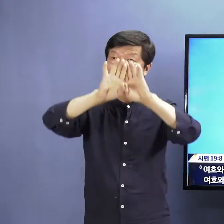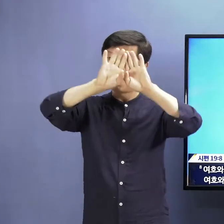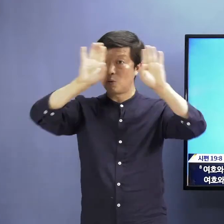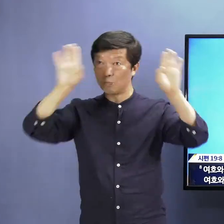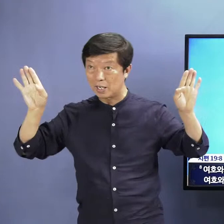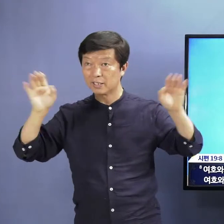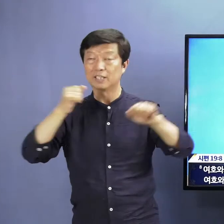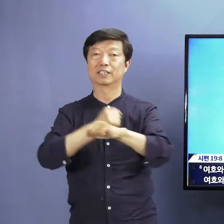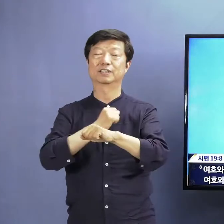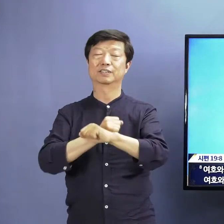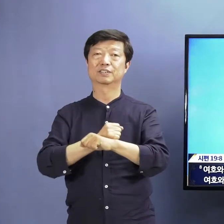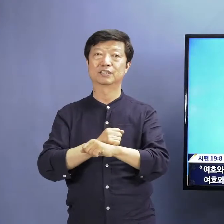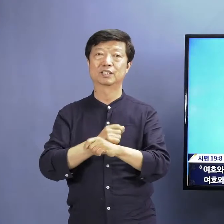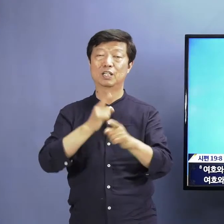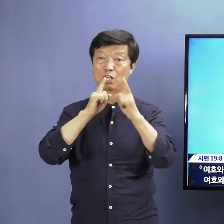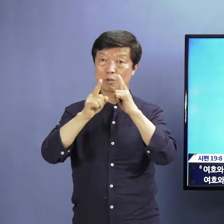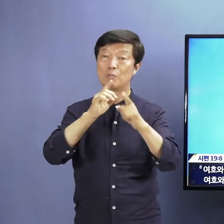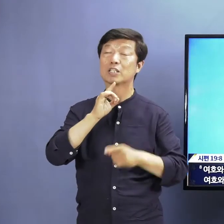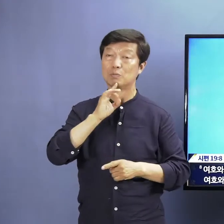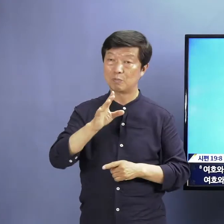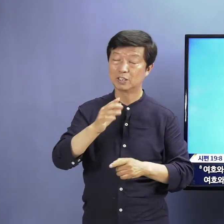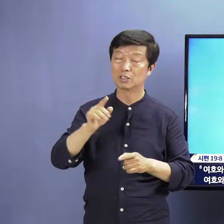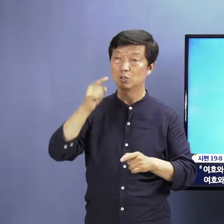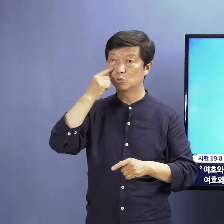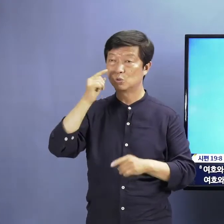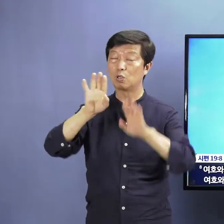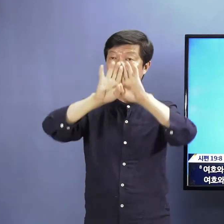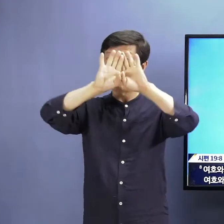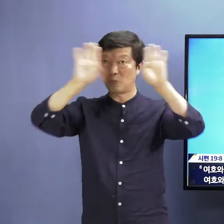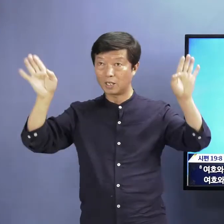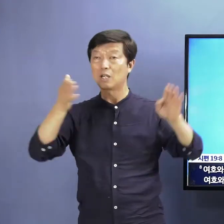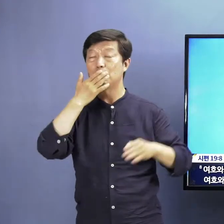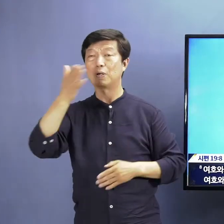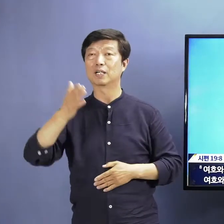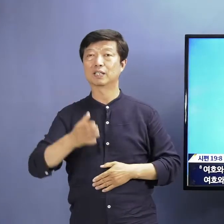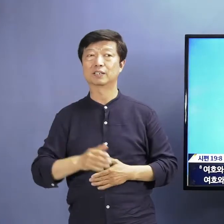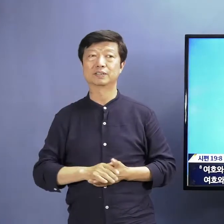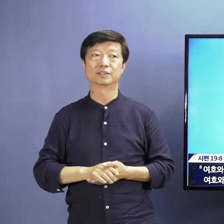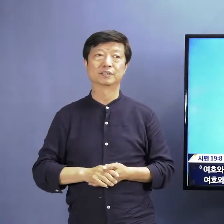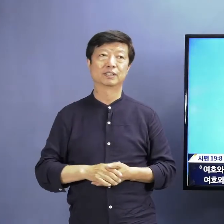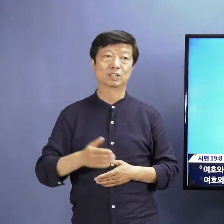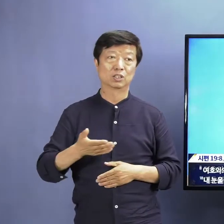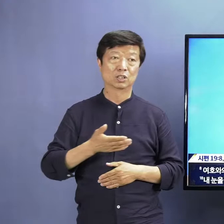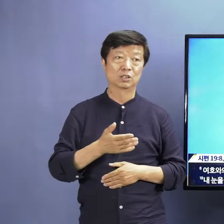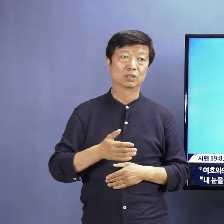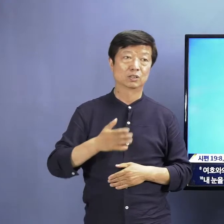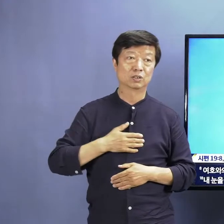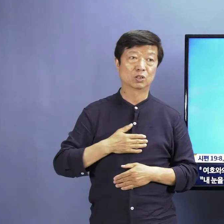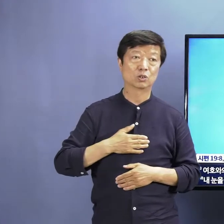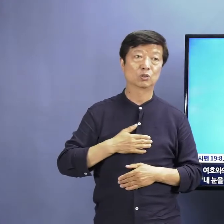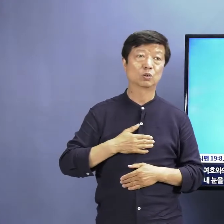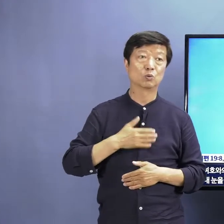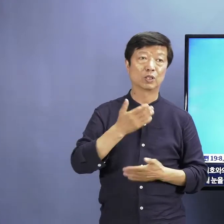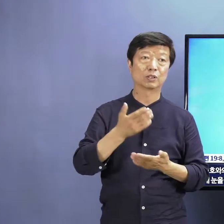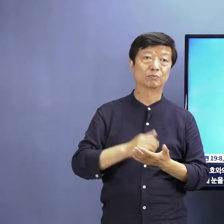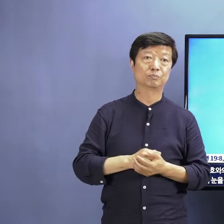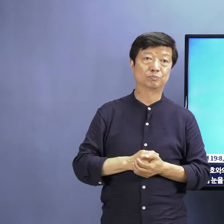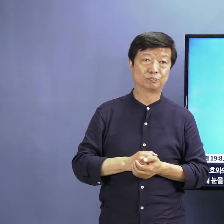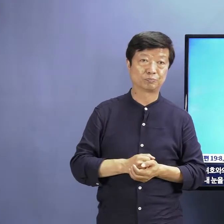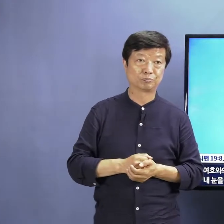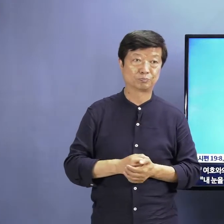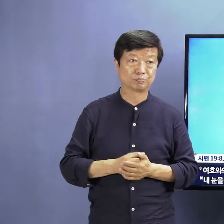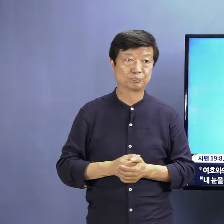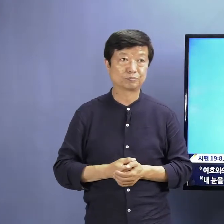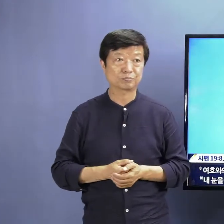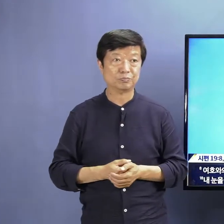그랬어요. 말씀만이 눈을 밝게 하는 거예요. 시편 119편 18절 내 눈을 열어서 주의 율법에서 놀라운 것을